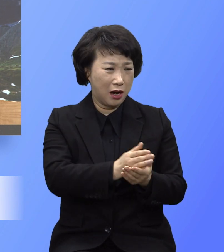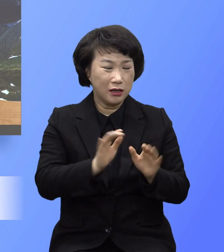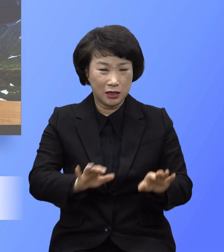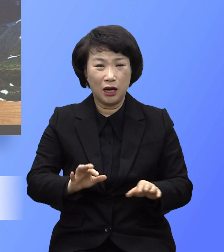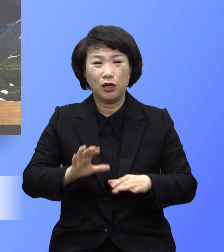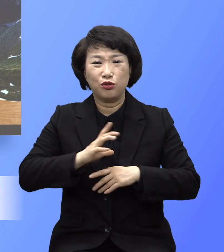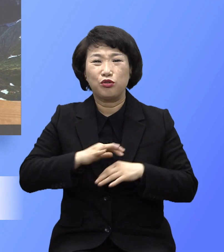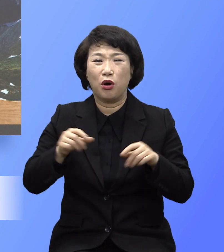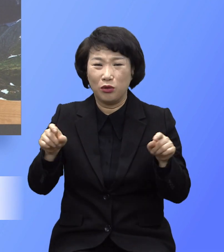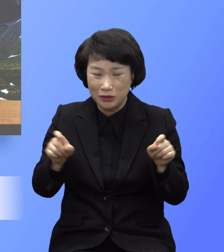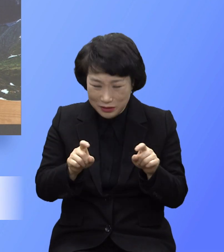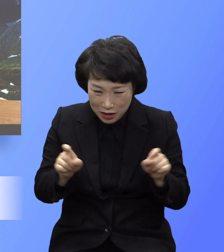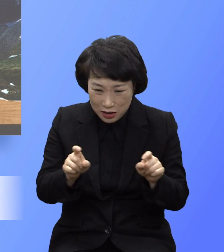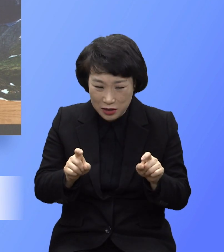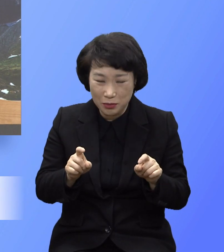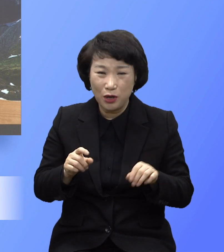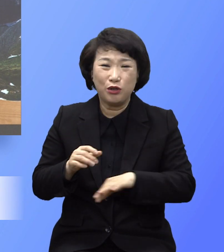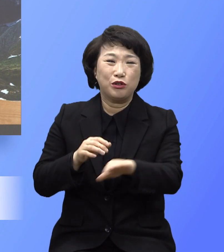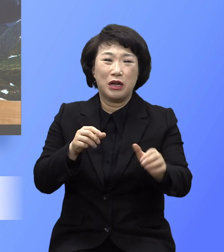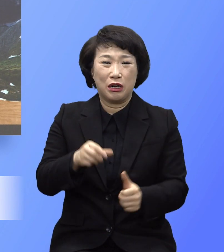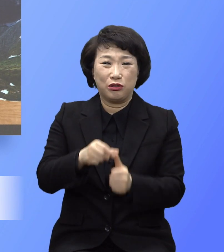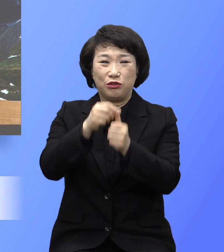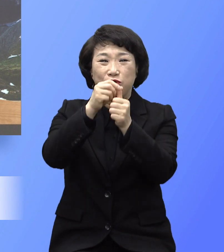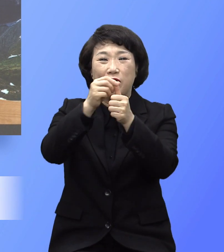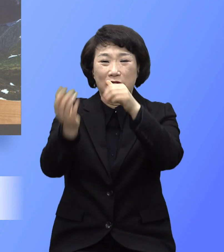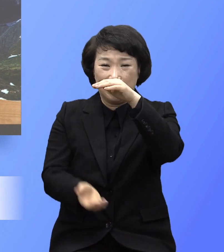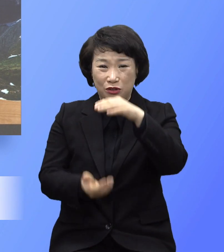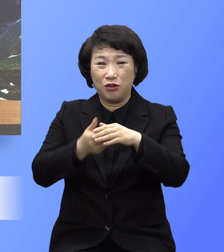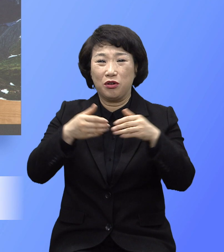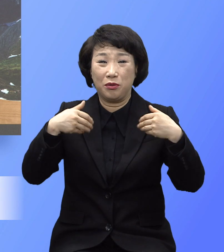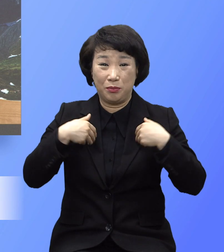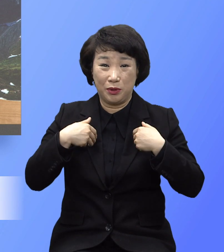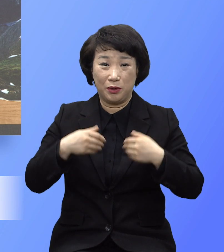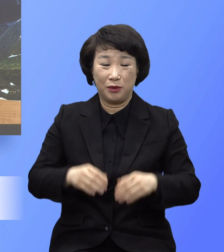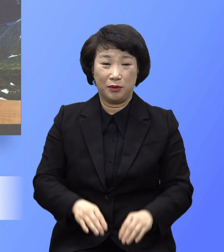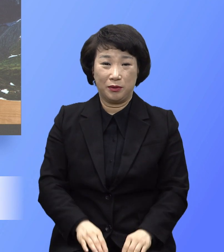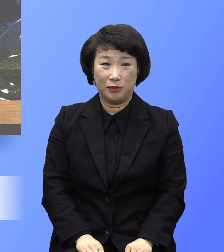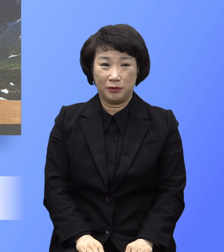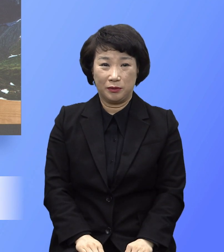두렵고 떨림으로 구원을 이루라는 거예요.